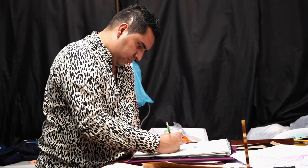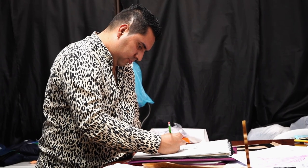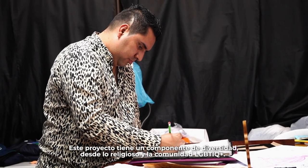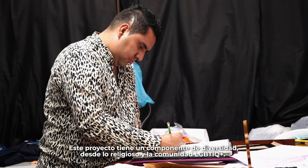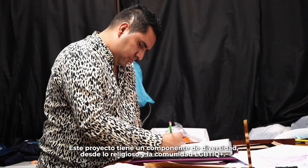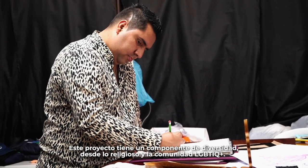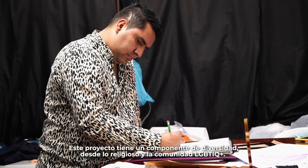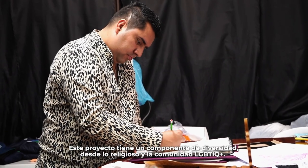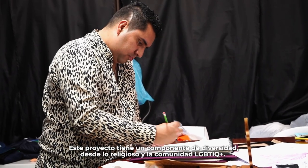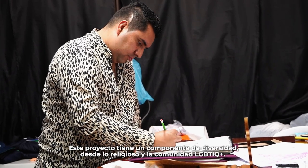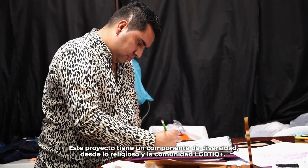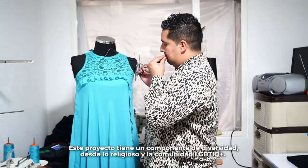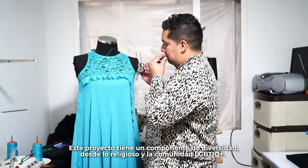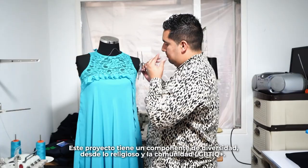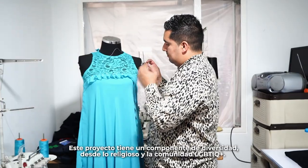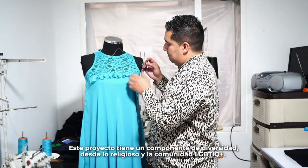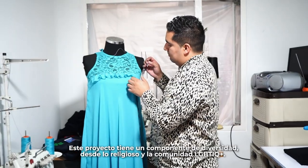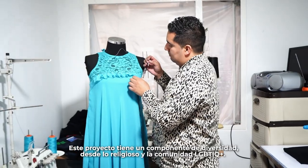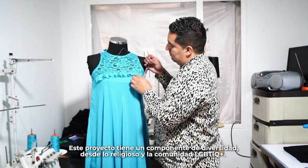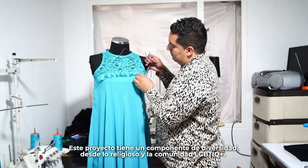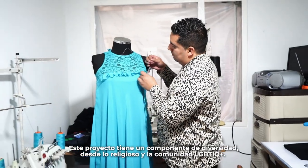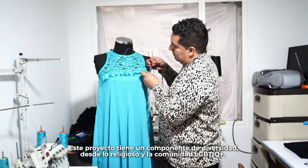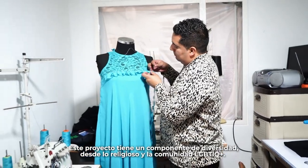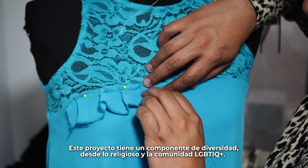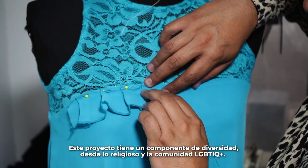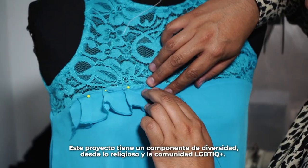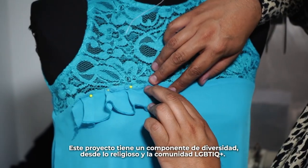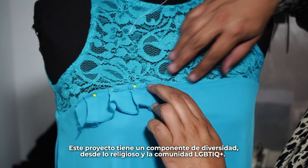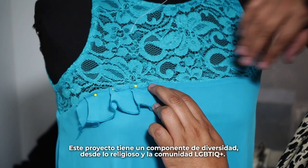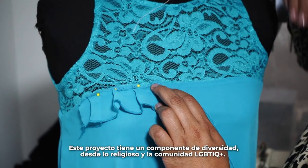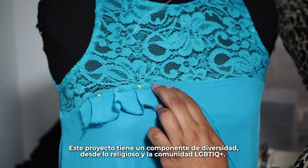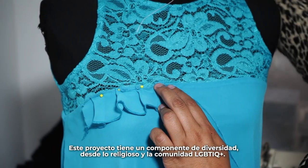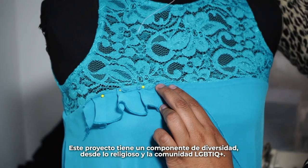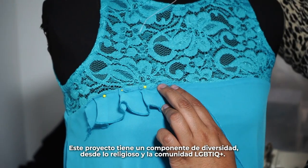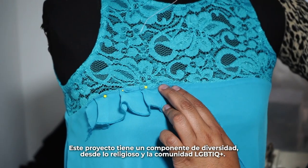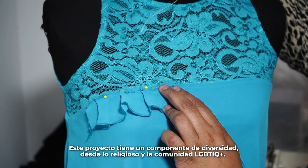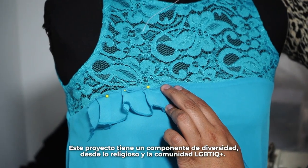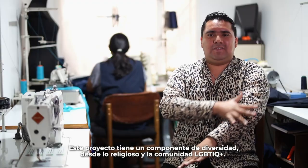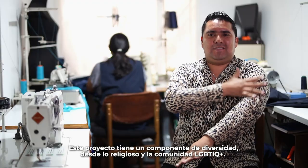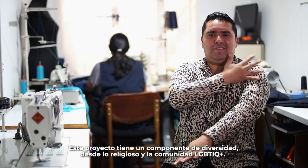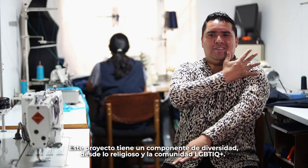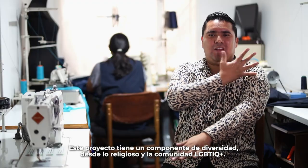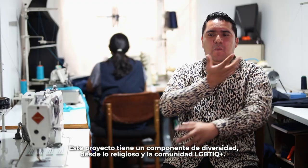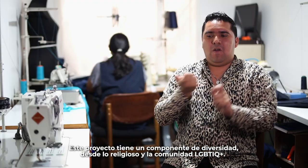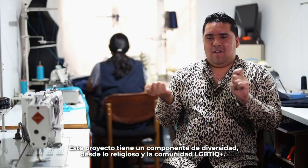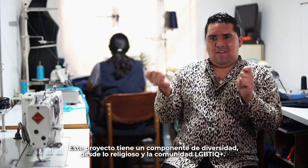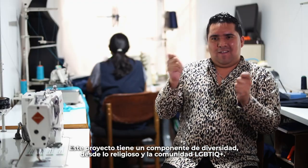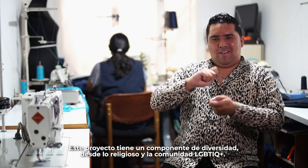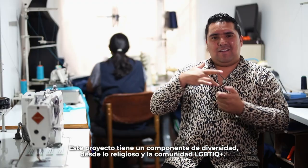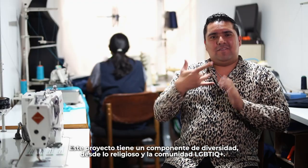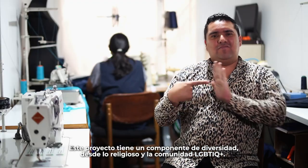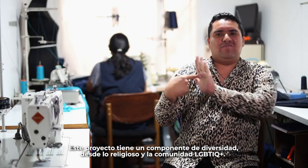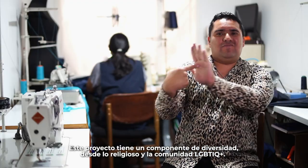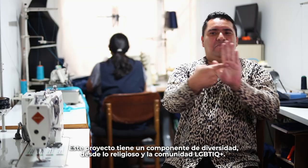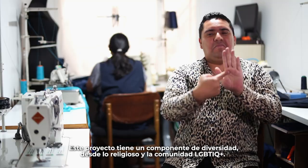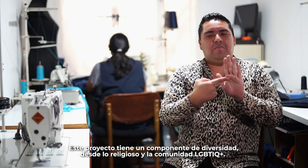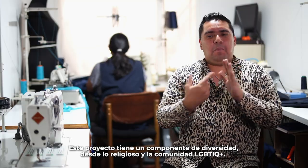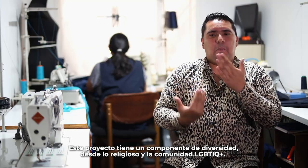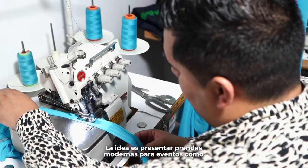Este proyecto tiene un componente de diversidad desde lo religioso y la comunidad LGBT. Y la